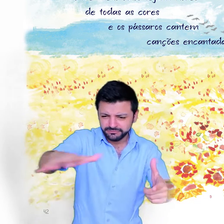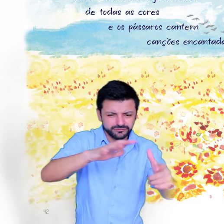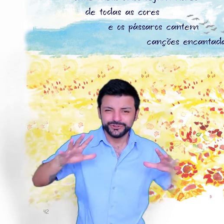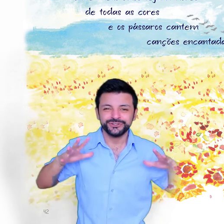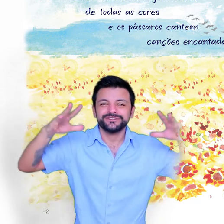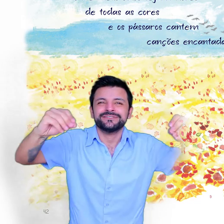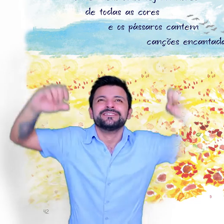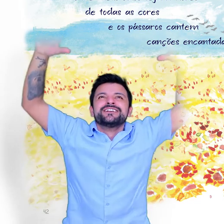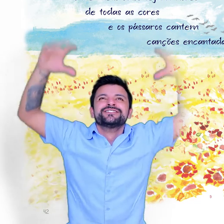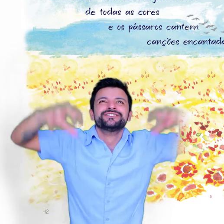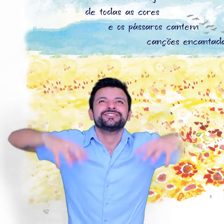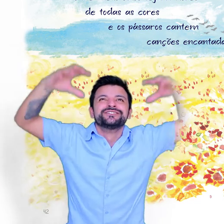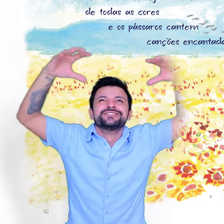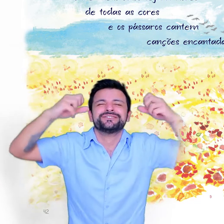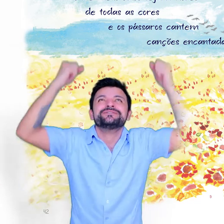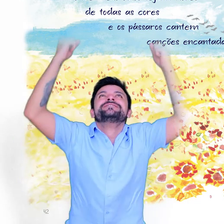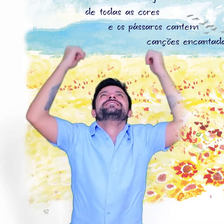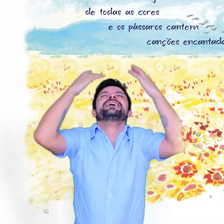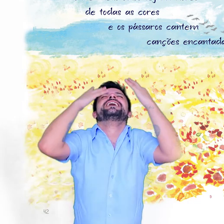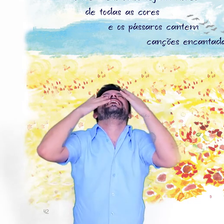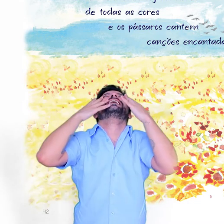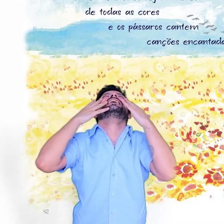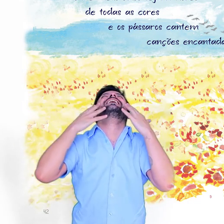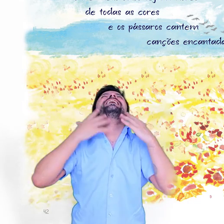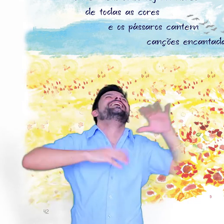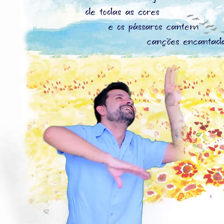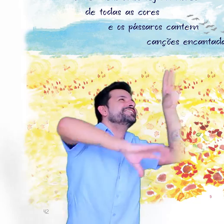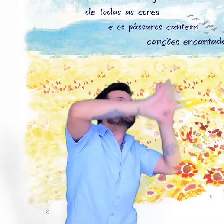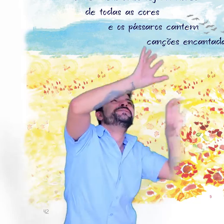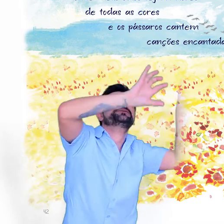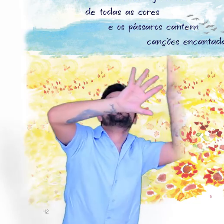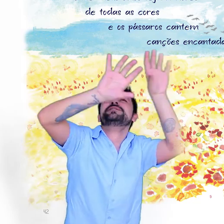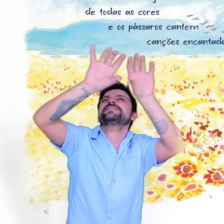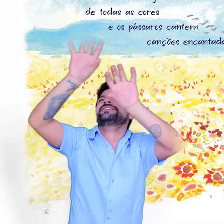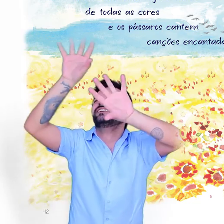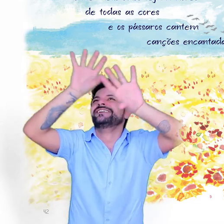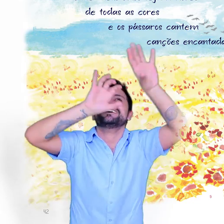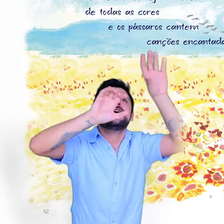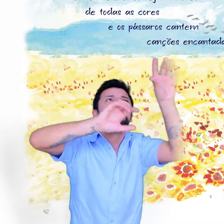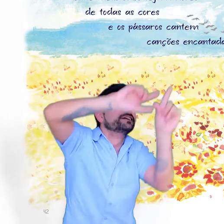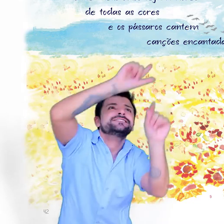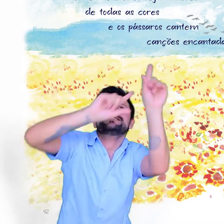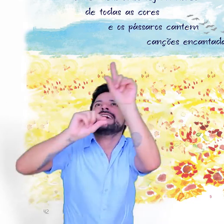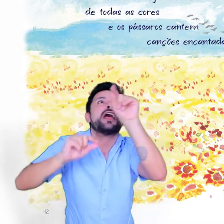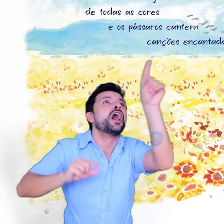tomem banho de chuva Brinquem de olhar as nuvens E contem estrelas